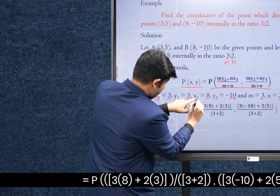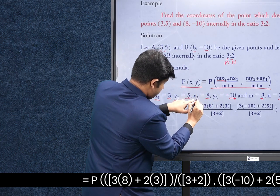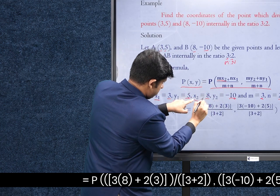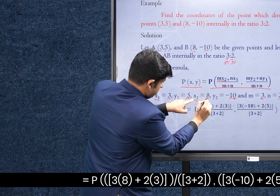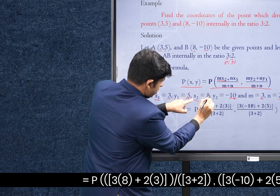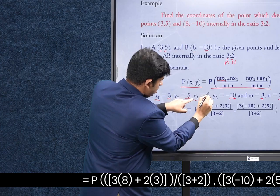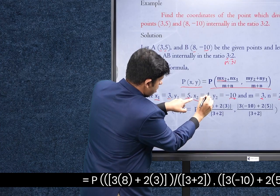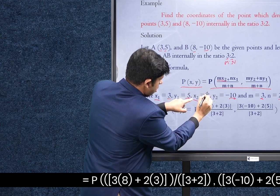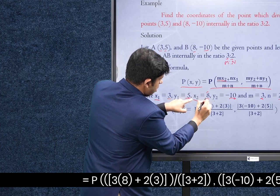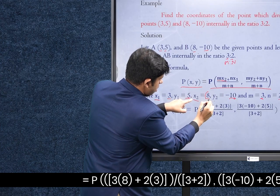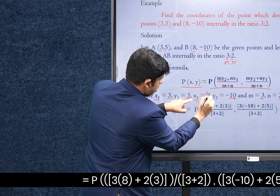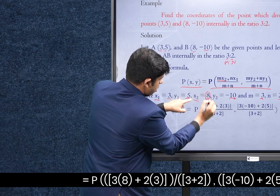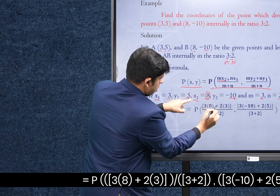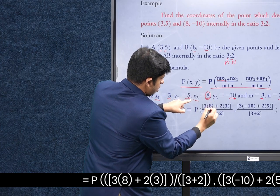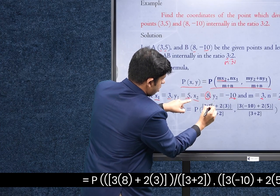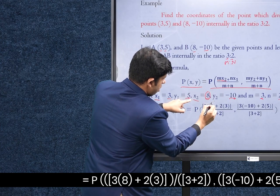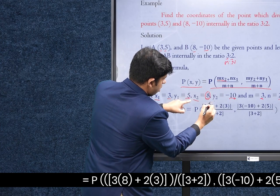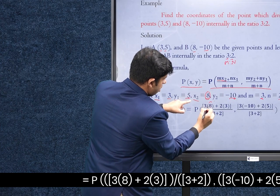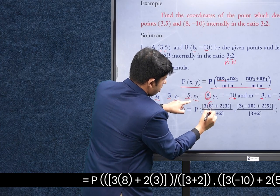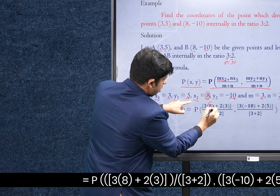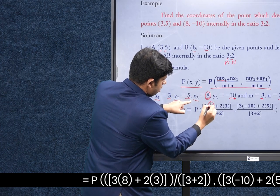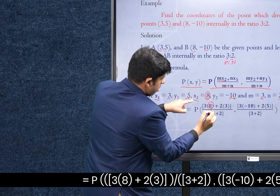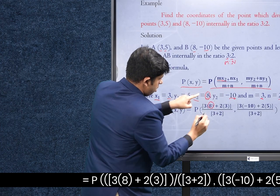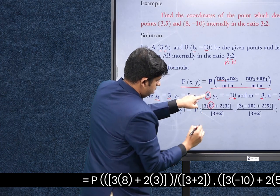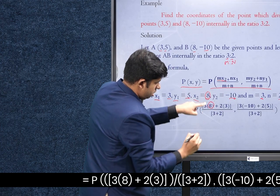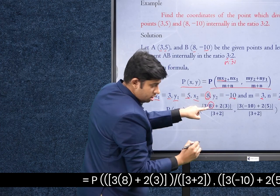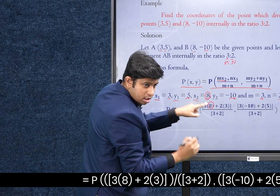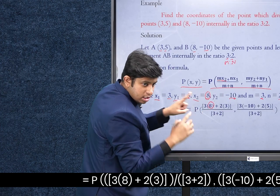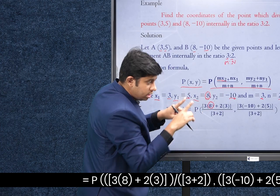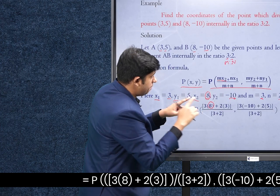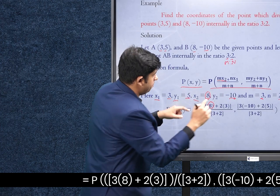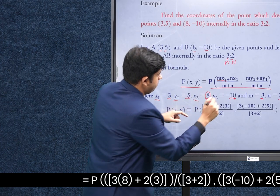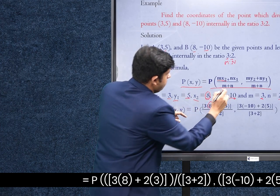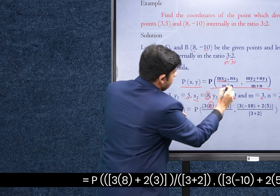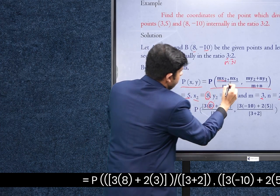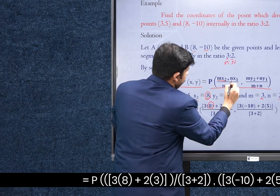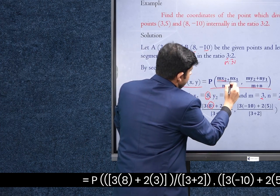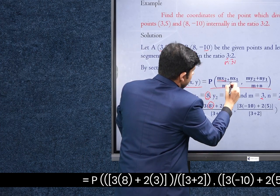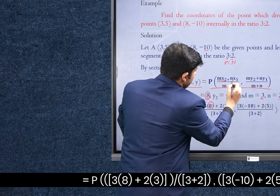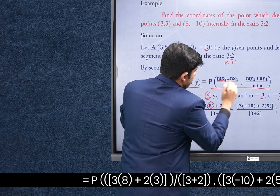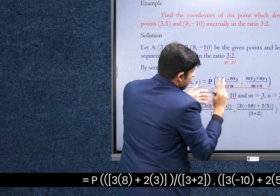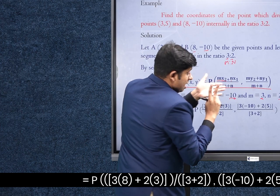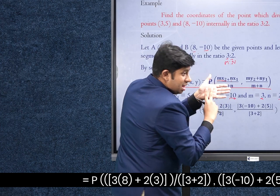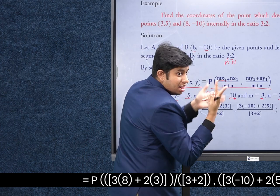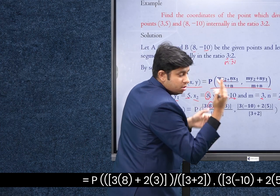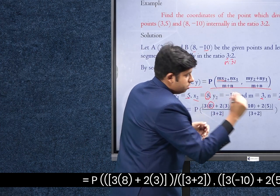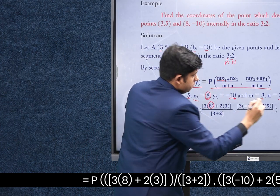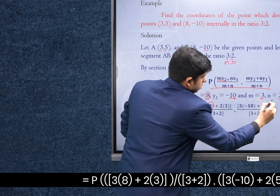2 அடைப்புக்குறிக்குள் 5 கீழ்க்கோடு அடைப்புக்குறிக்குள் 3 கூட்டல் 2.